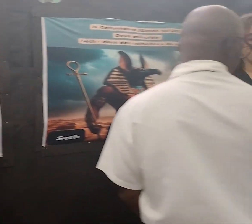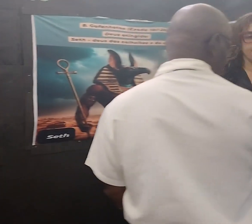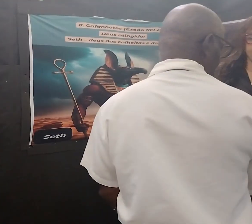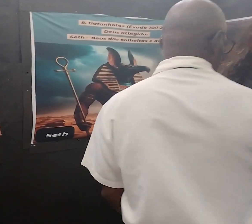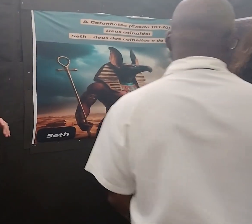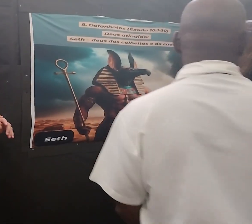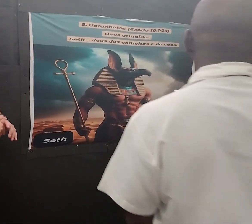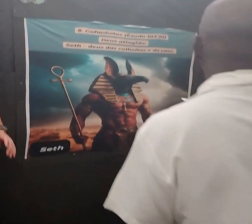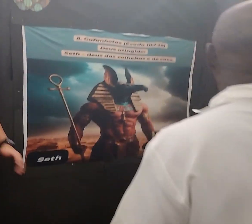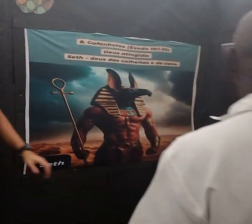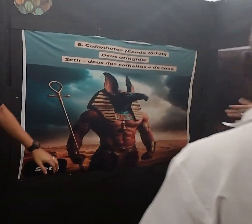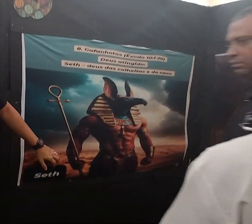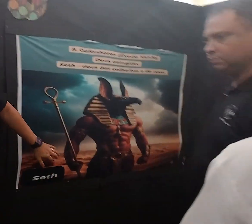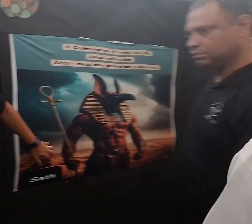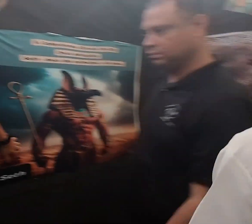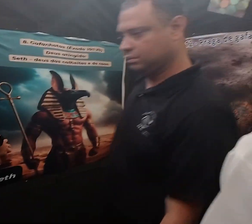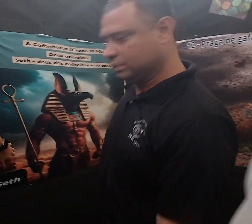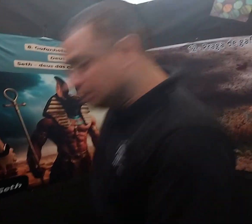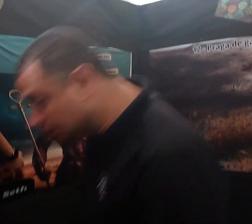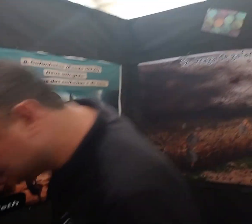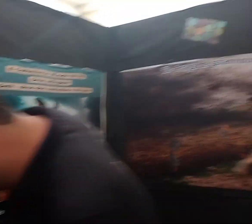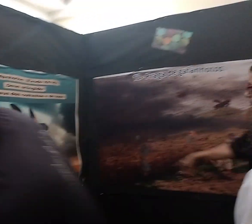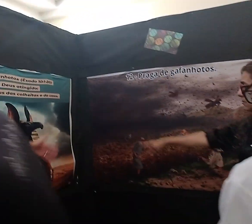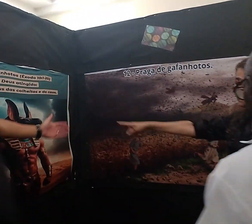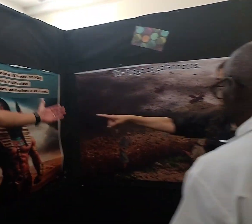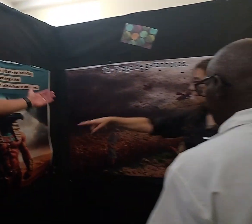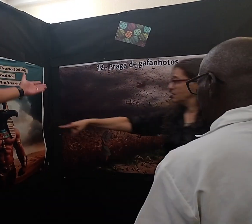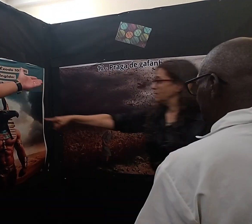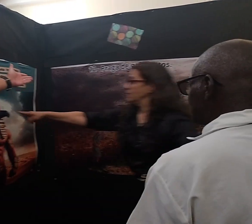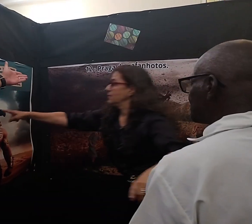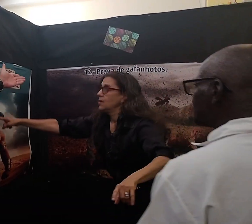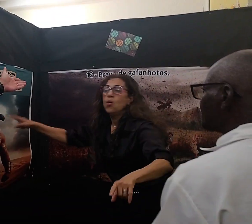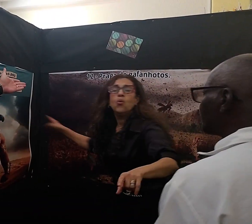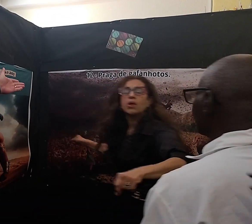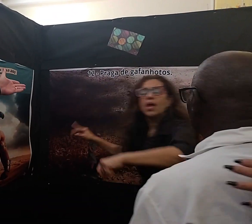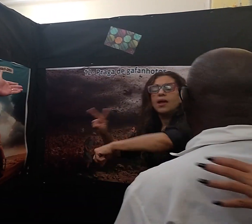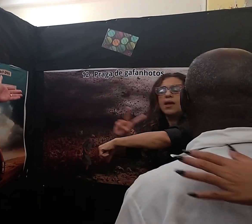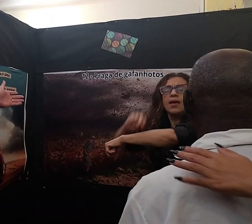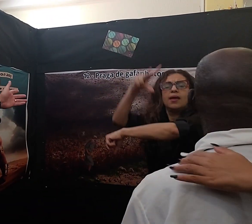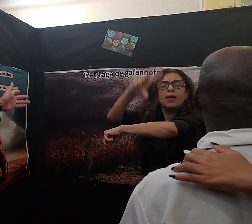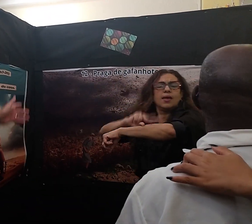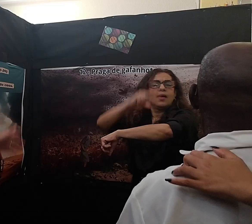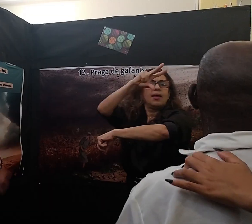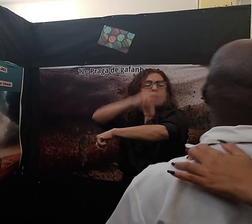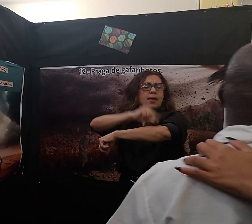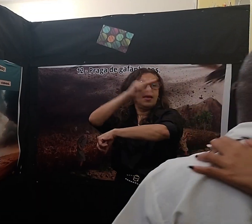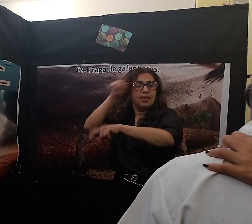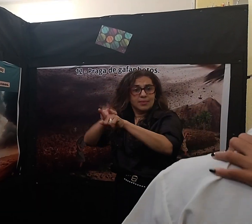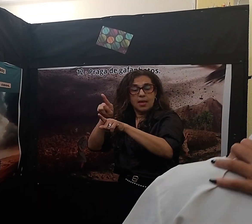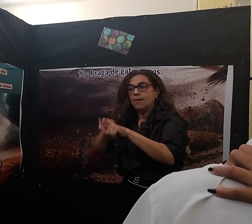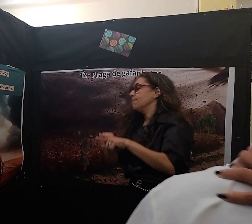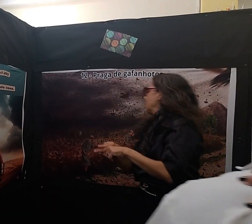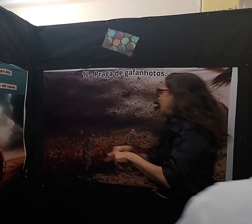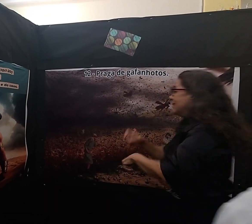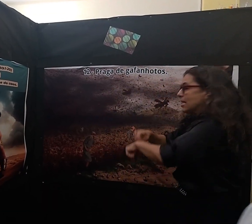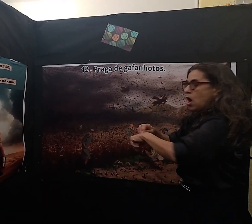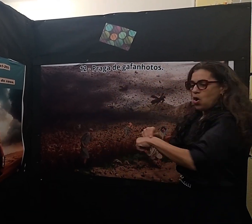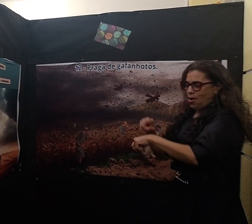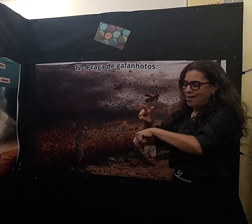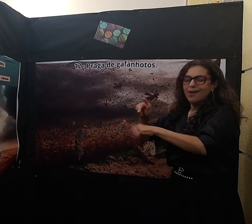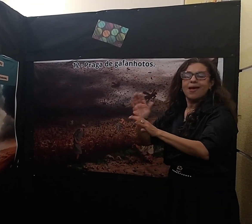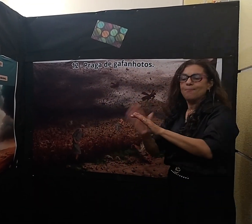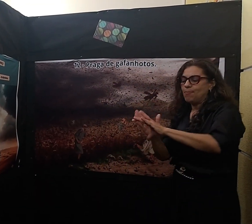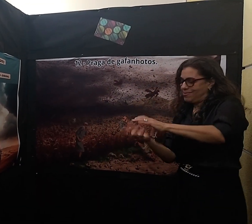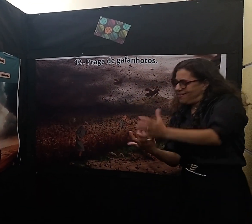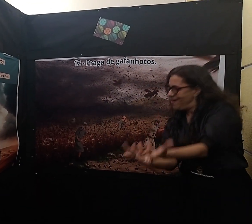Deus atingido é o Deus Sete, Deus da colheita e do caos. Então, em toda a plantação, em toda a colheita, acontece essa